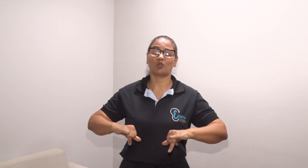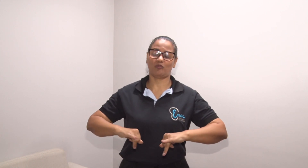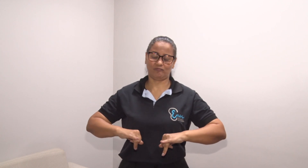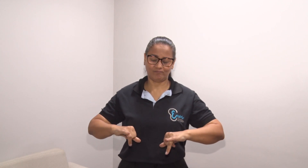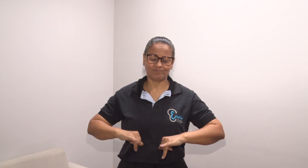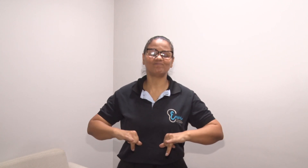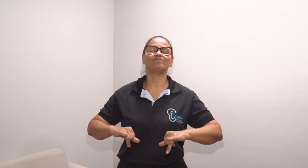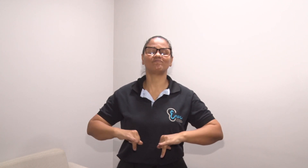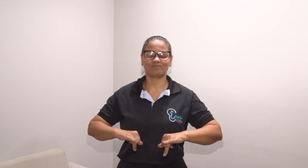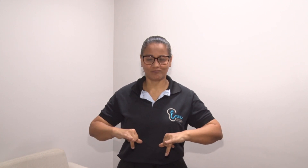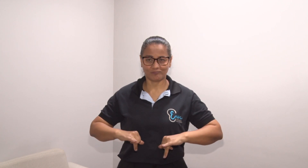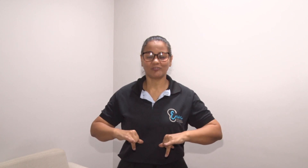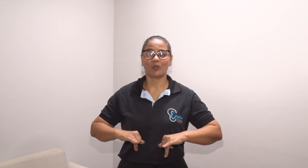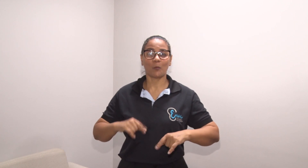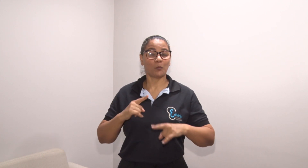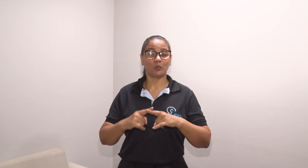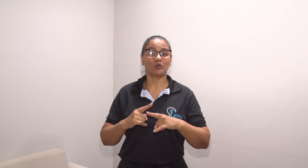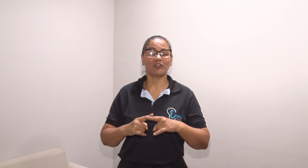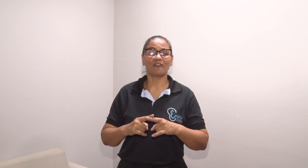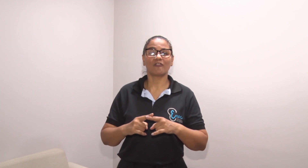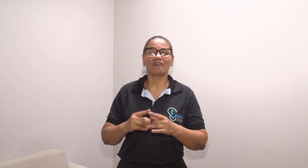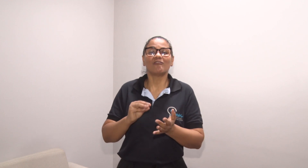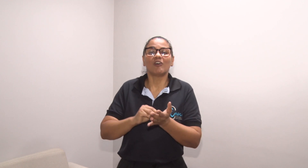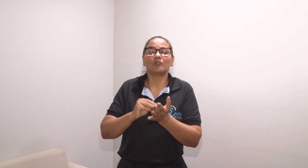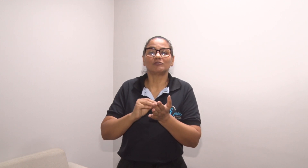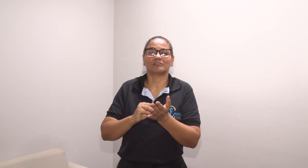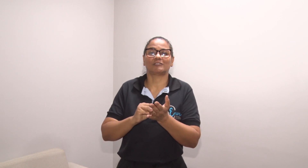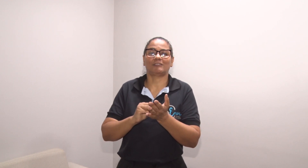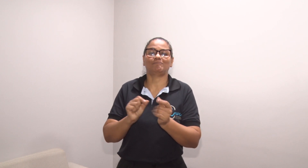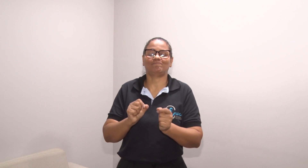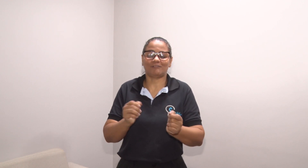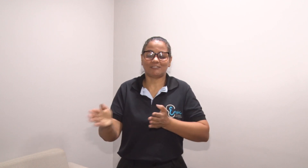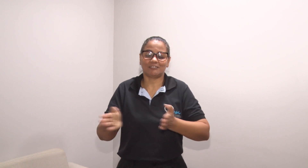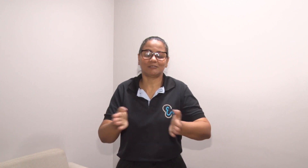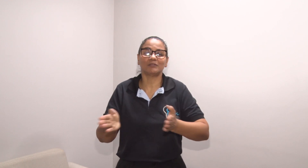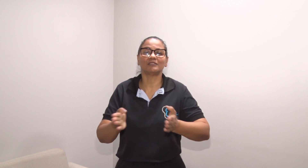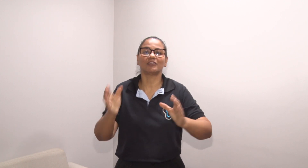acessibilidade na área da comunicação para eles.